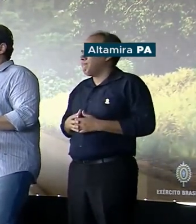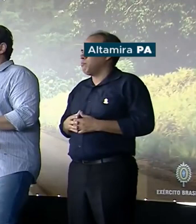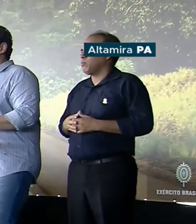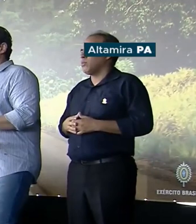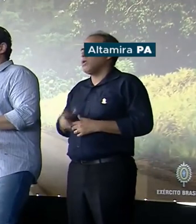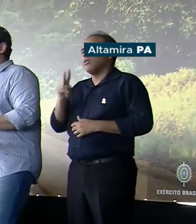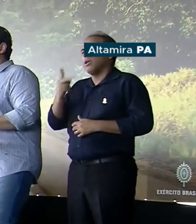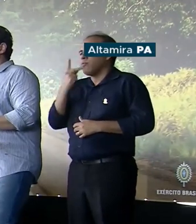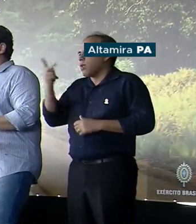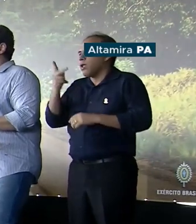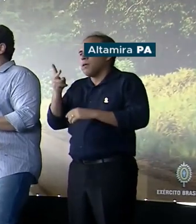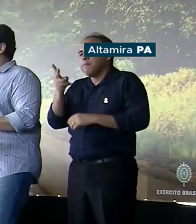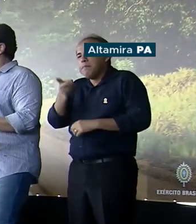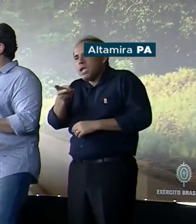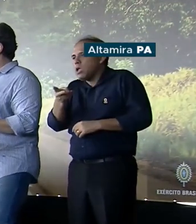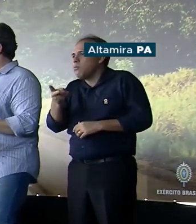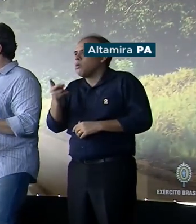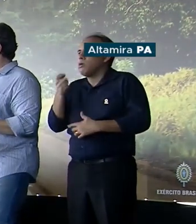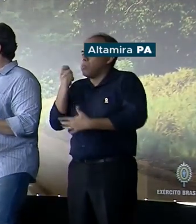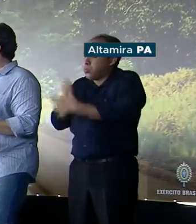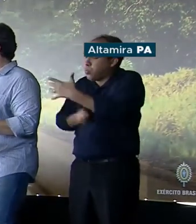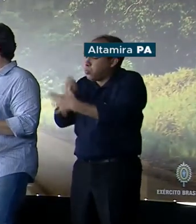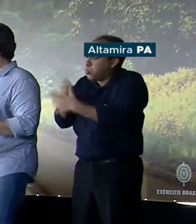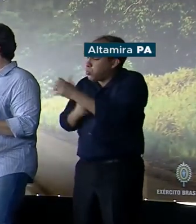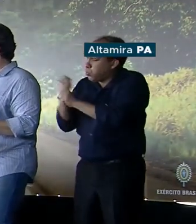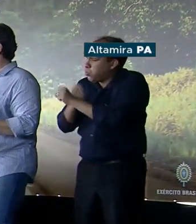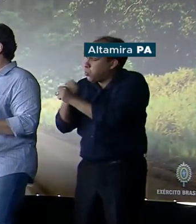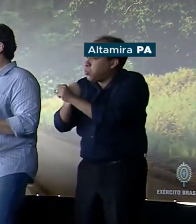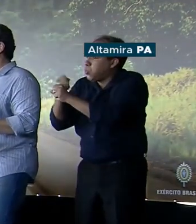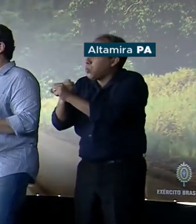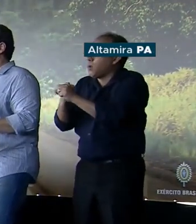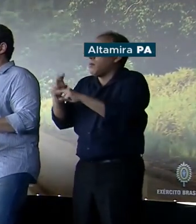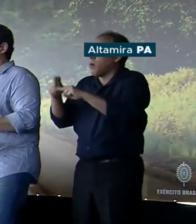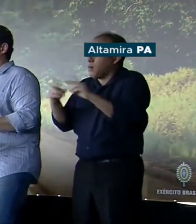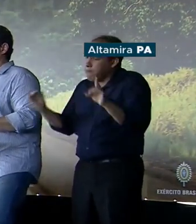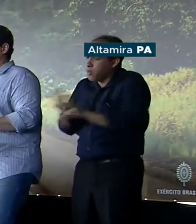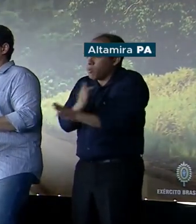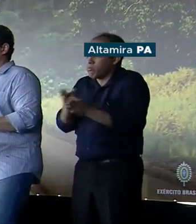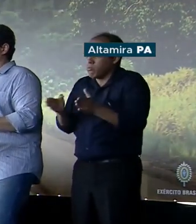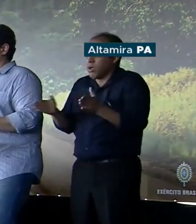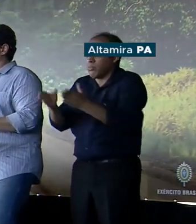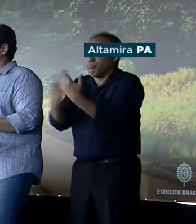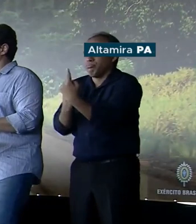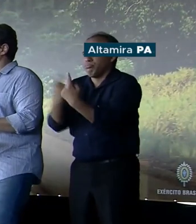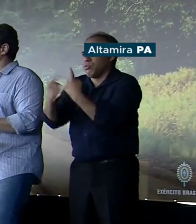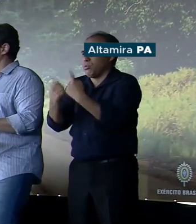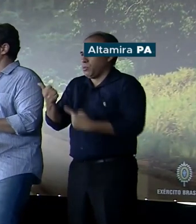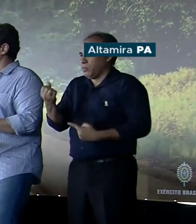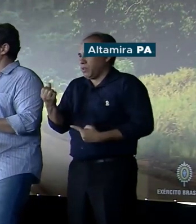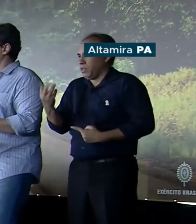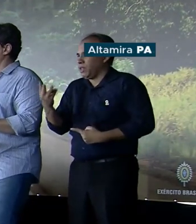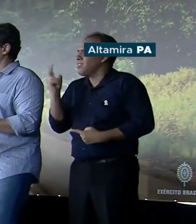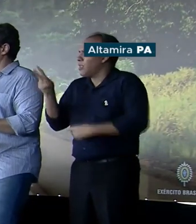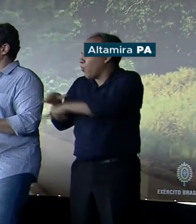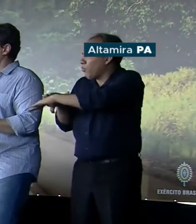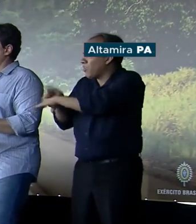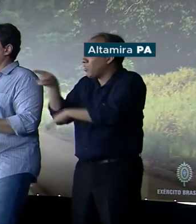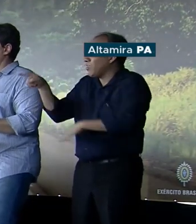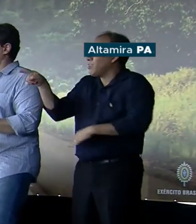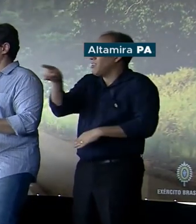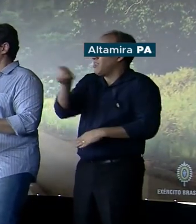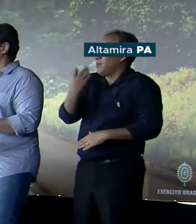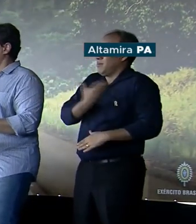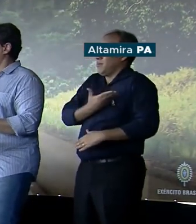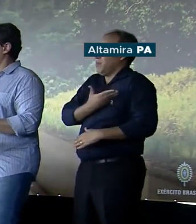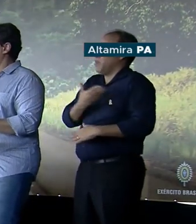E eu sempre falei isso para quem lutou muitos anos pela 163, para que a 163 acontecesse. Eu sempre conversei isso com o Blairo, com o Eraí,